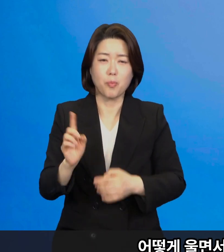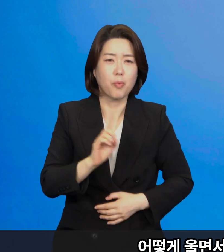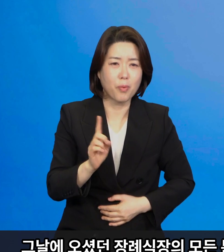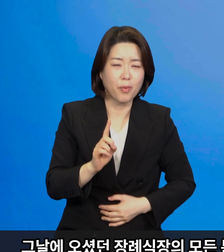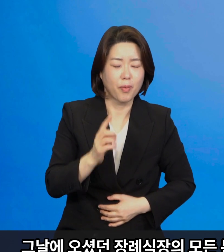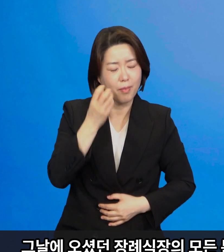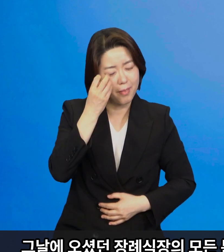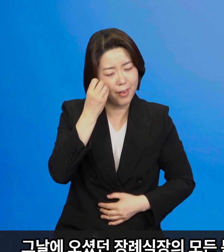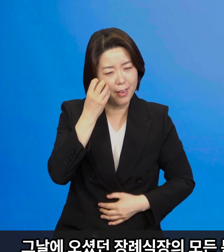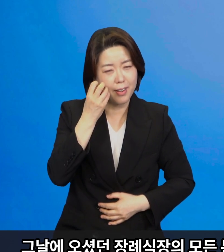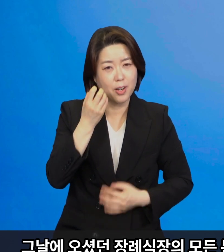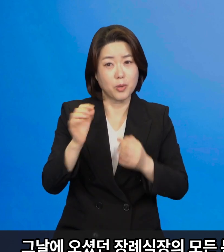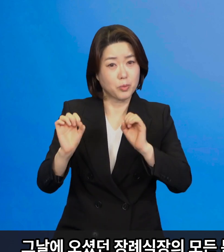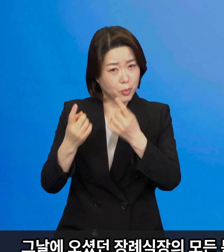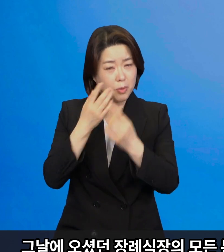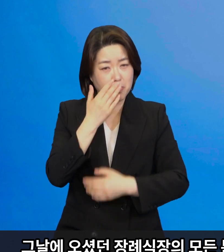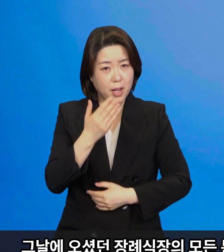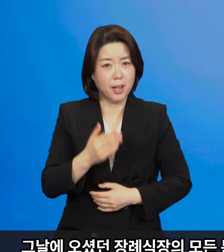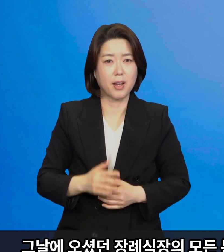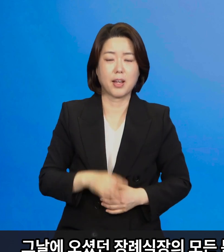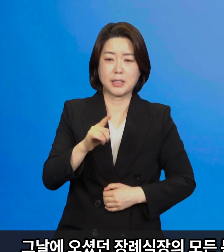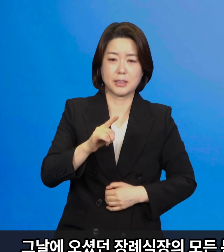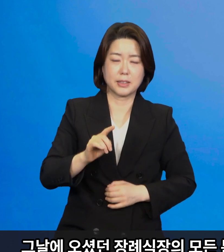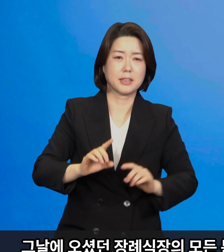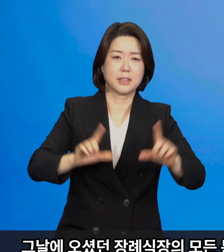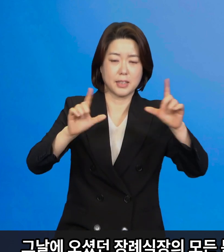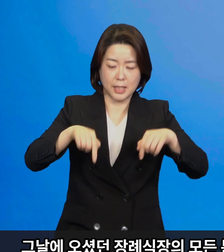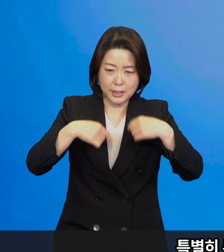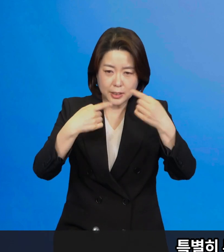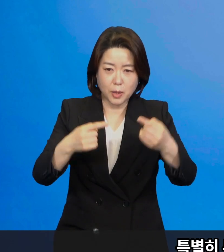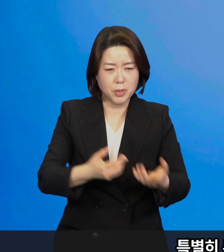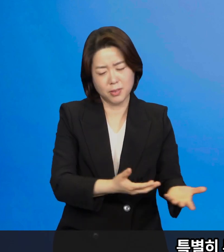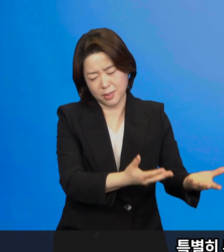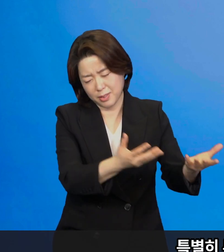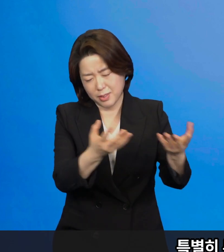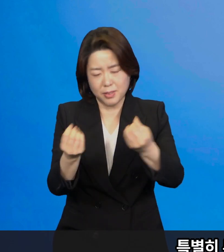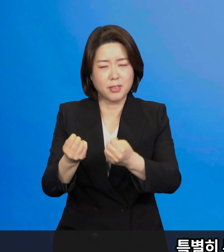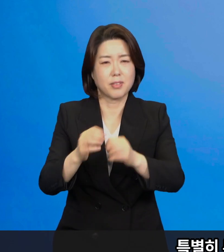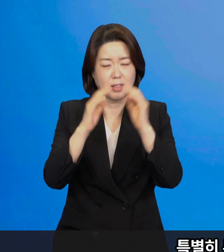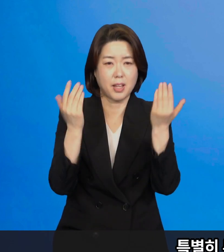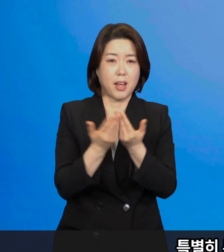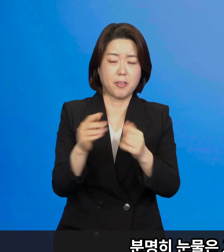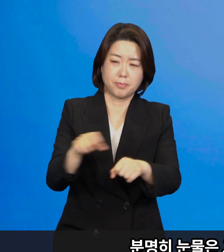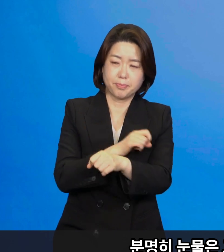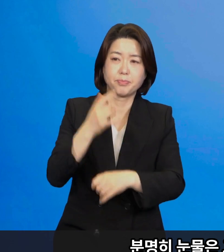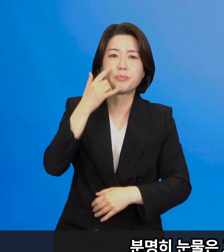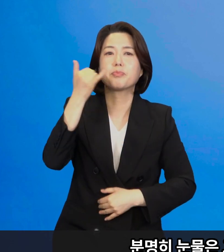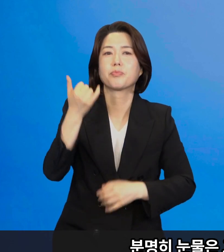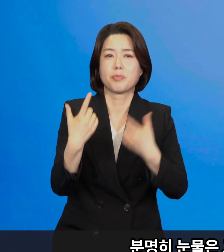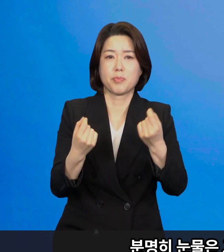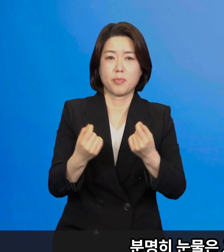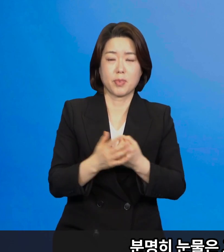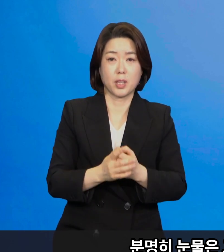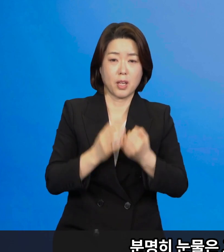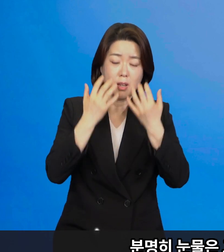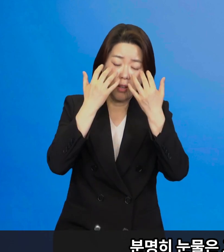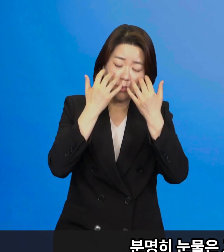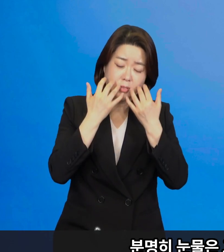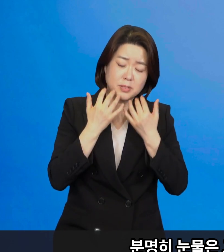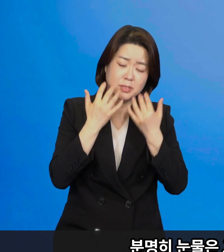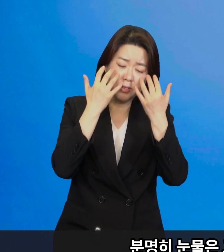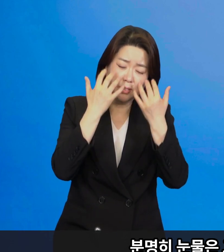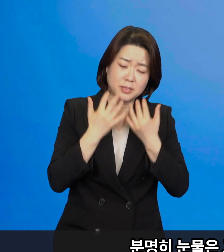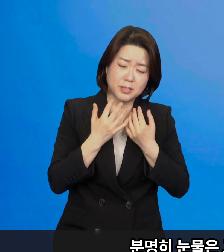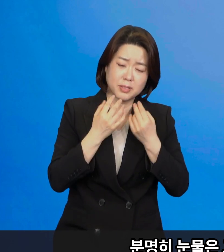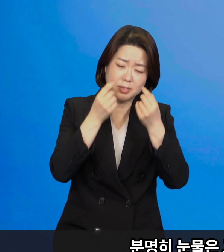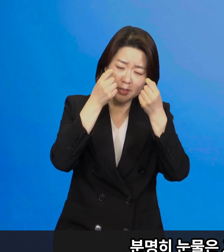있죠? 그날에 오셨던 장례식장에 모든 분들이, 거의 모든 분들이 걸렸어요. 특별히 부모님께서. 분명히 눈물은